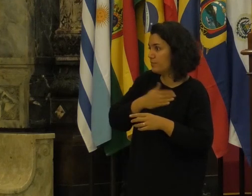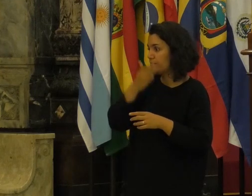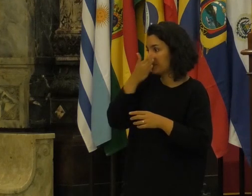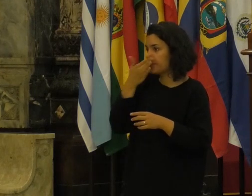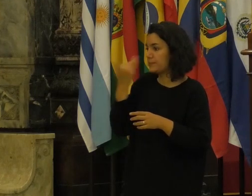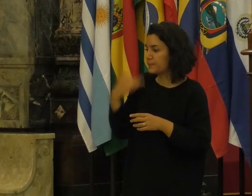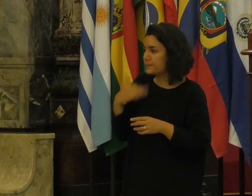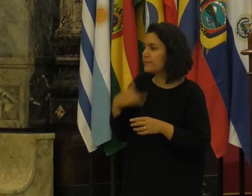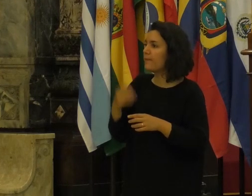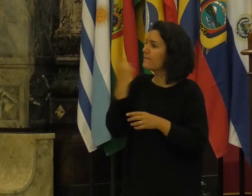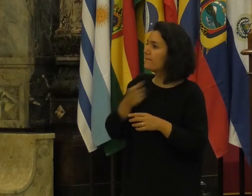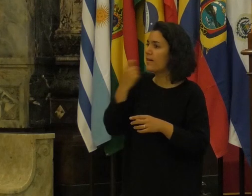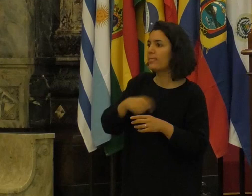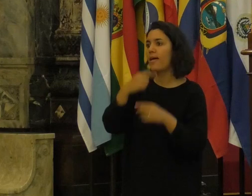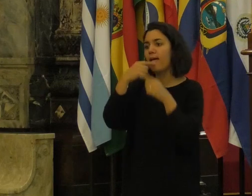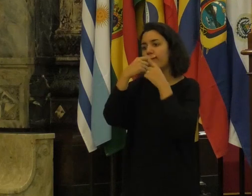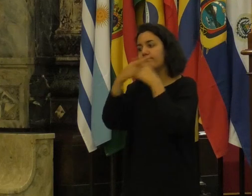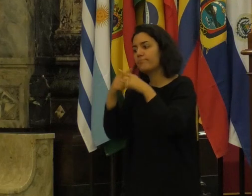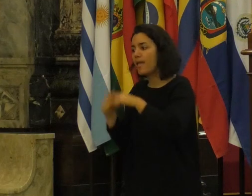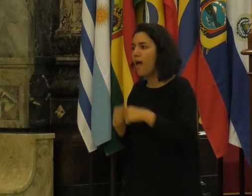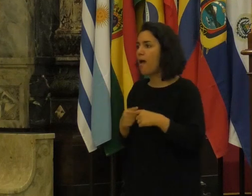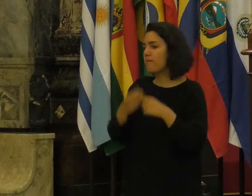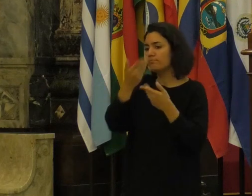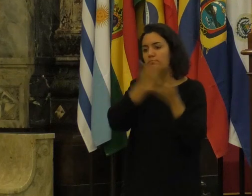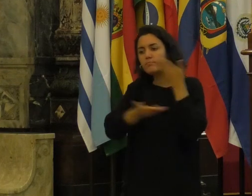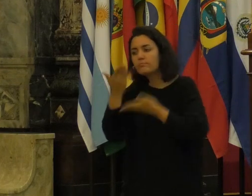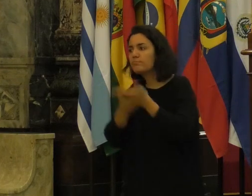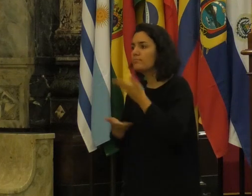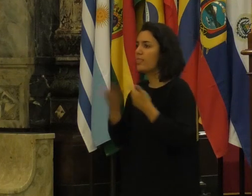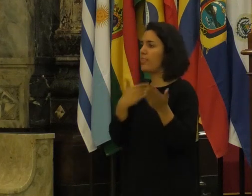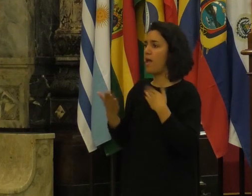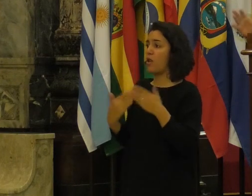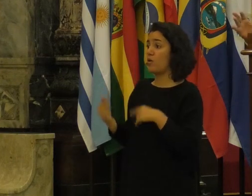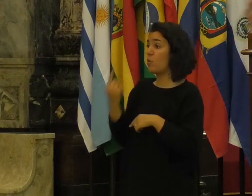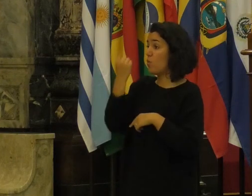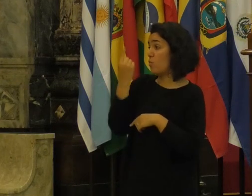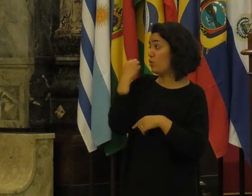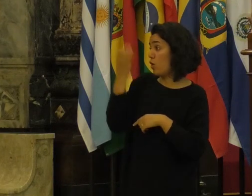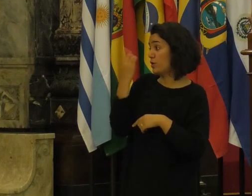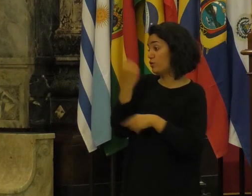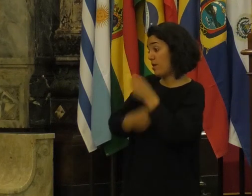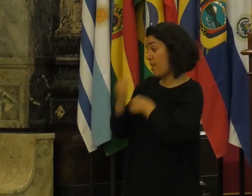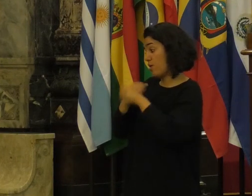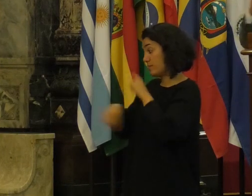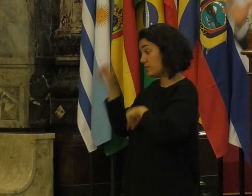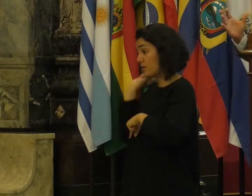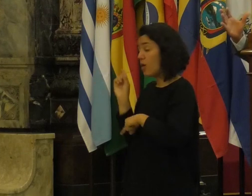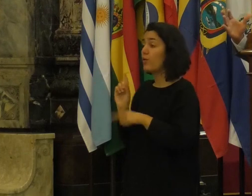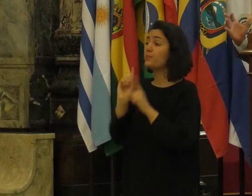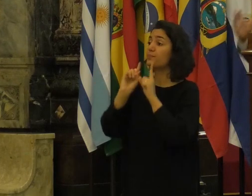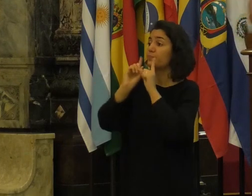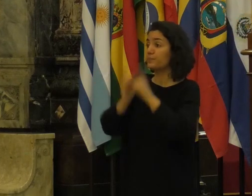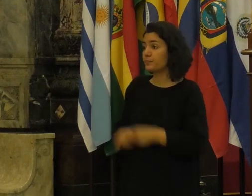cuesta trabajo un diálogo. Hay un congreso de la CIP realizado el año pasado, y un congreso de la Sociedad Interamericana de Psicología, y un